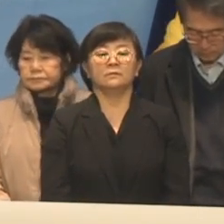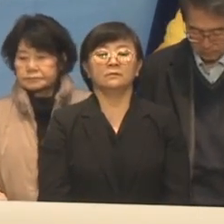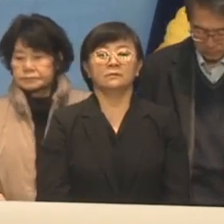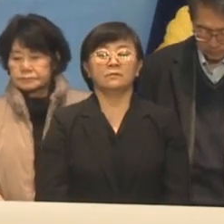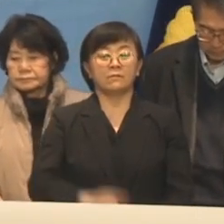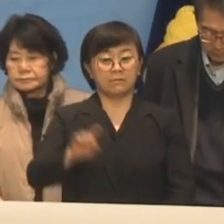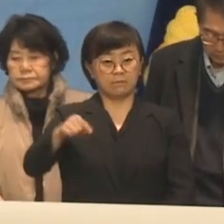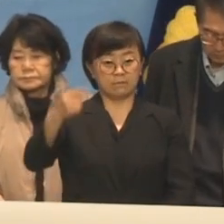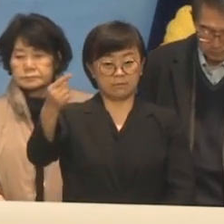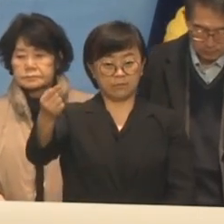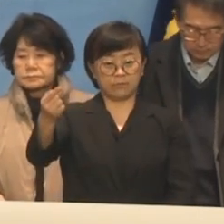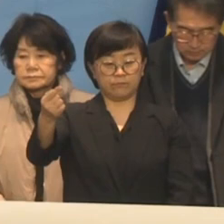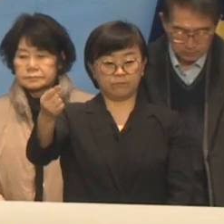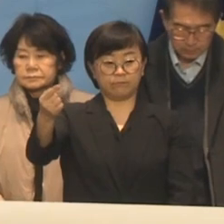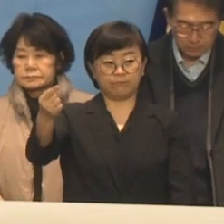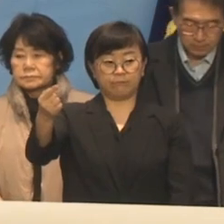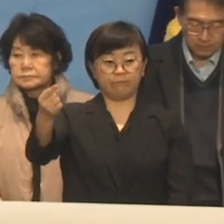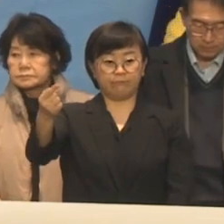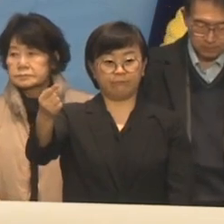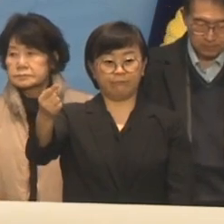예, 다음은